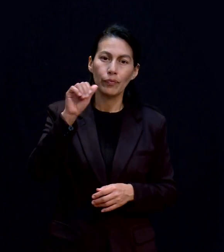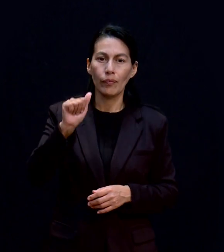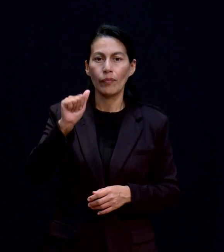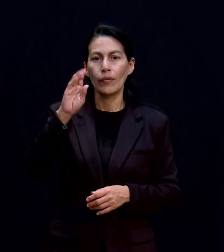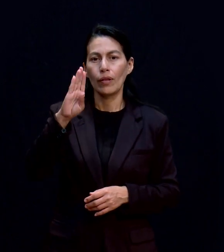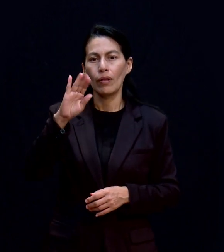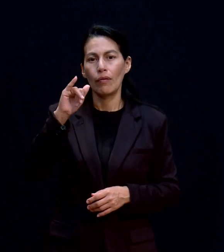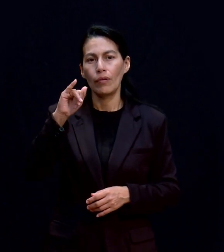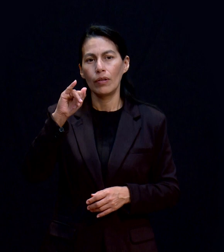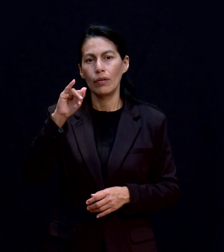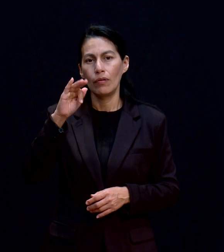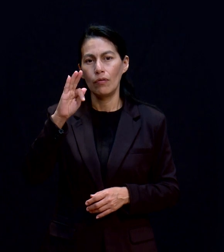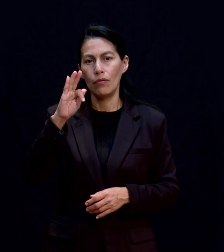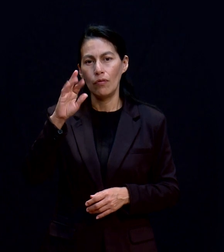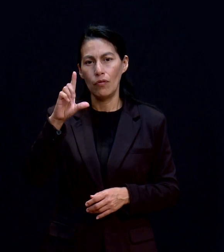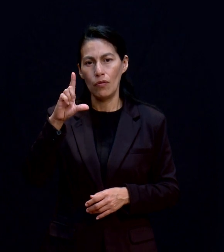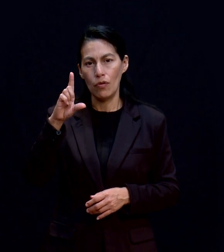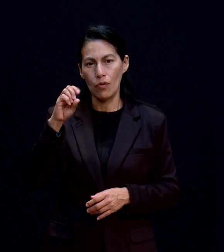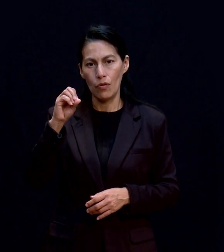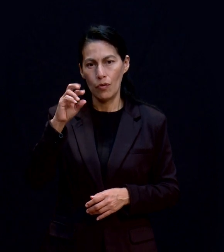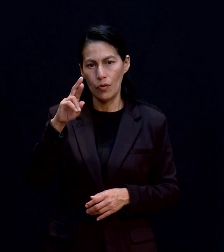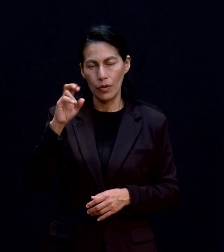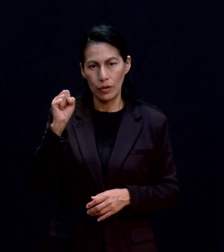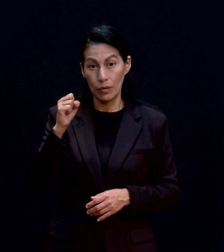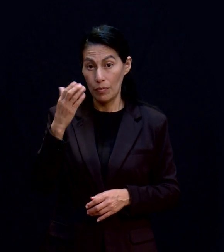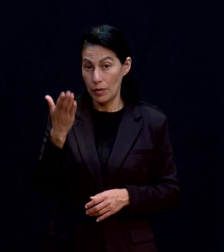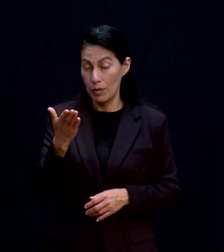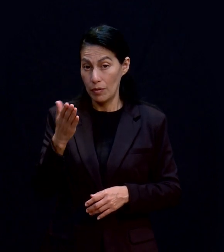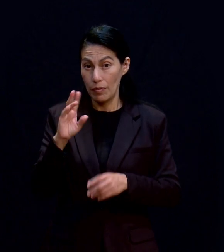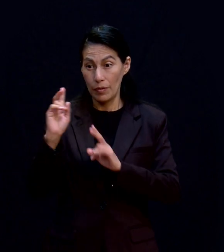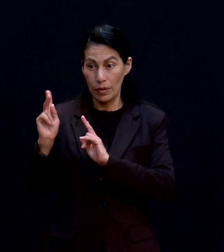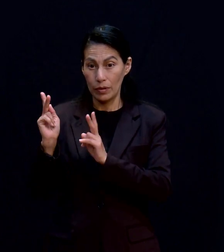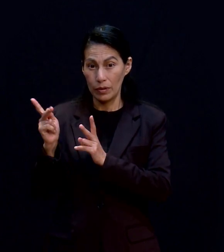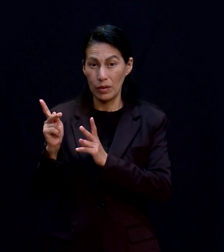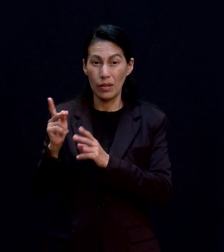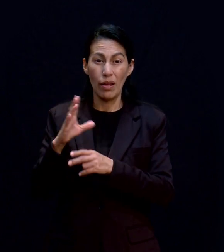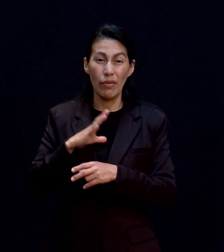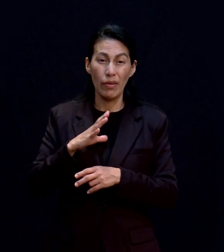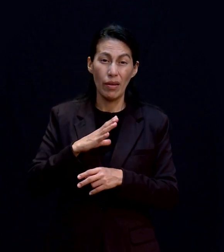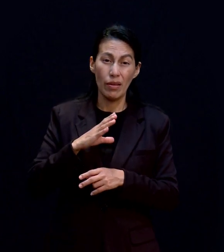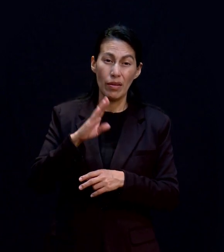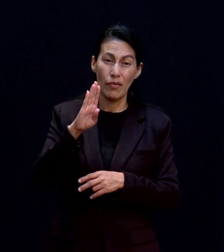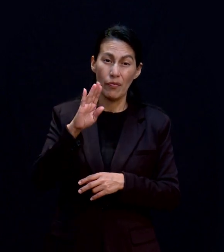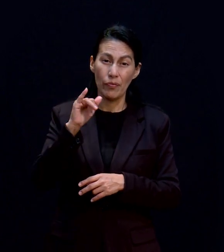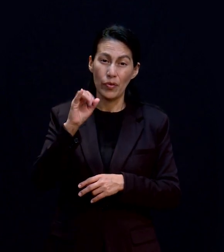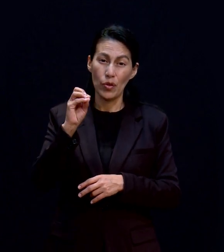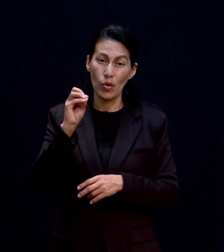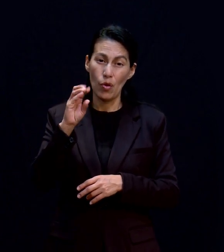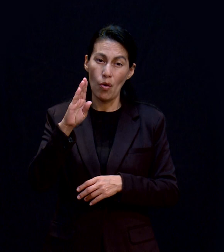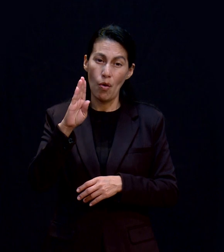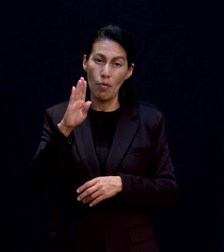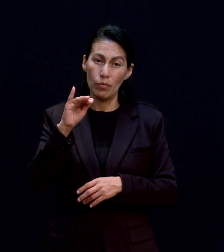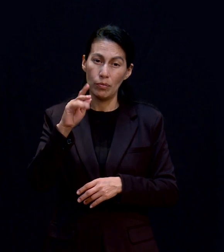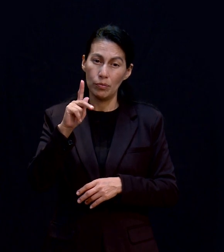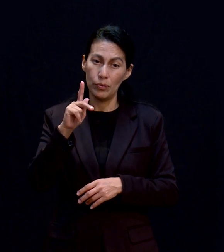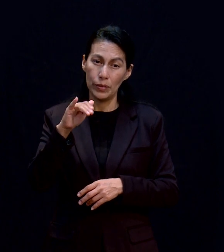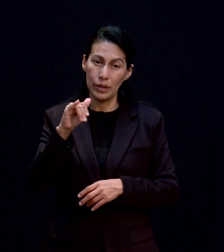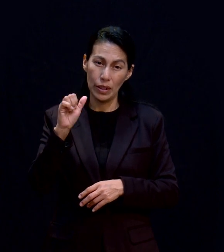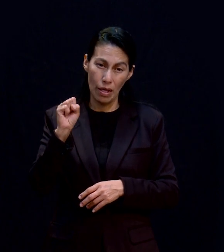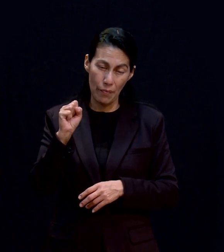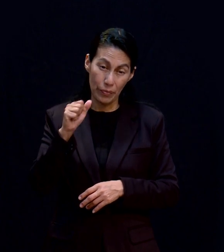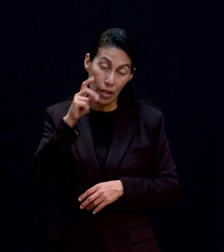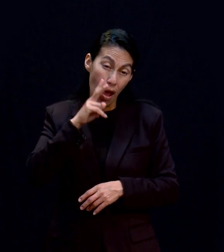oración por mi vecina vanesa martínez el sábado se le realizará una biopsia para analizar si tiene cáncer